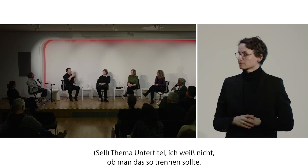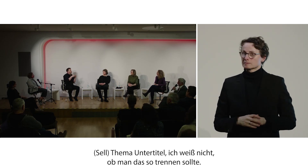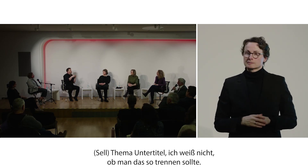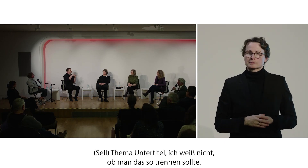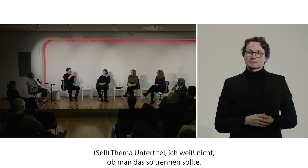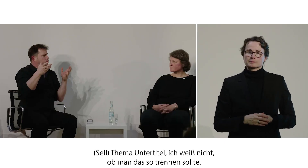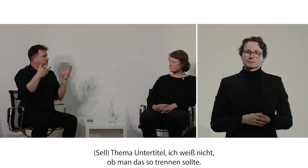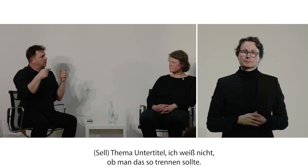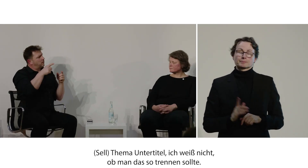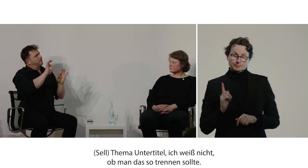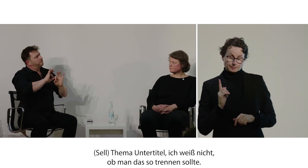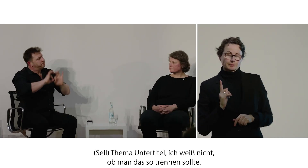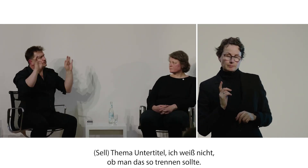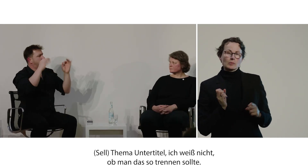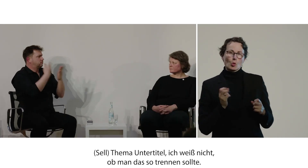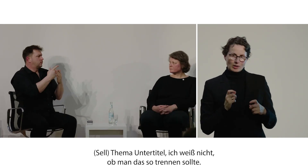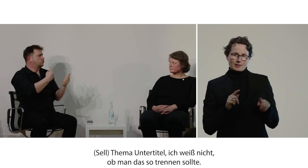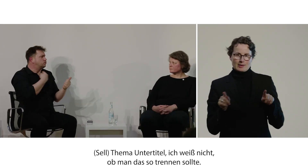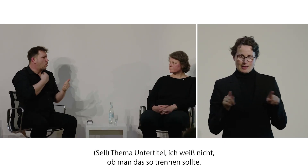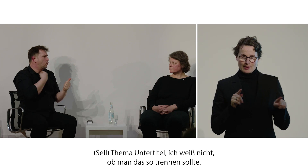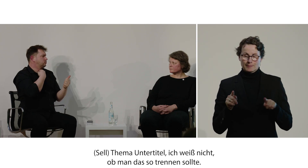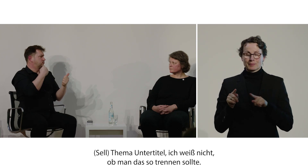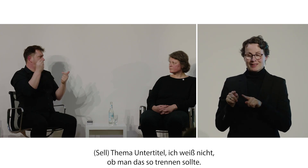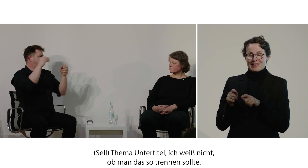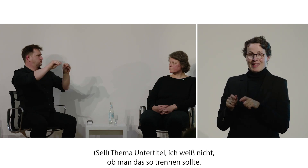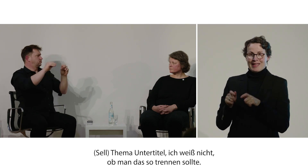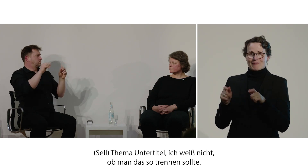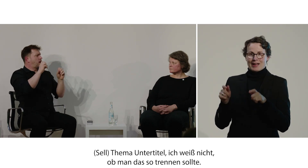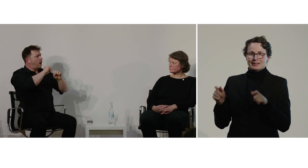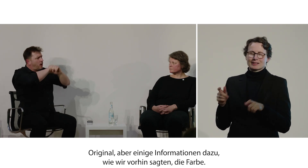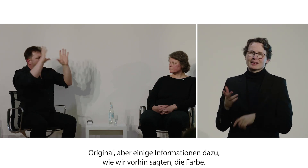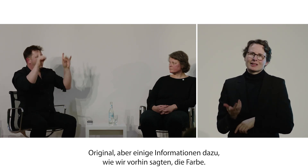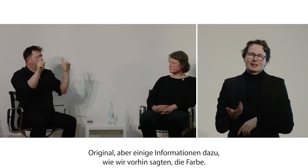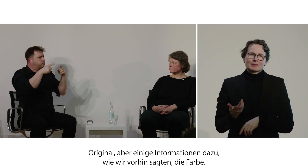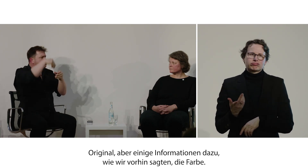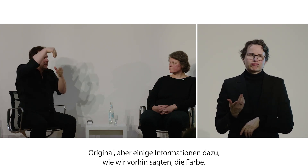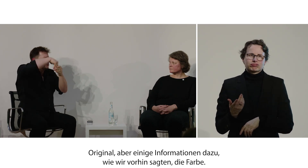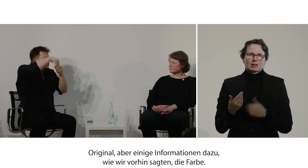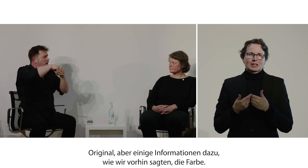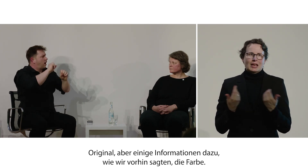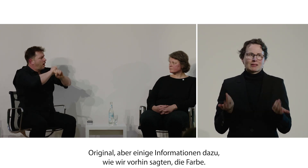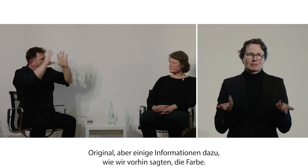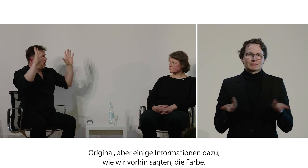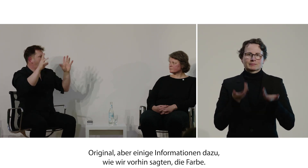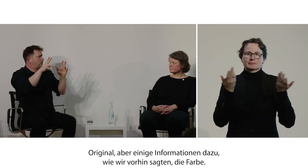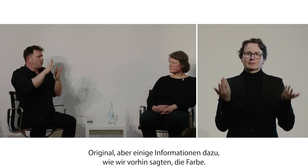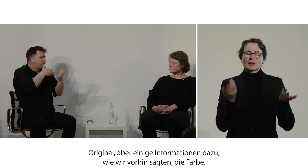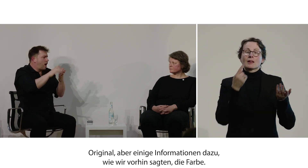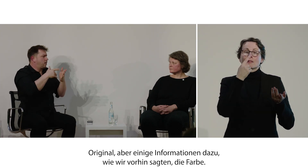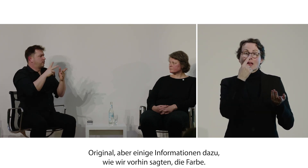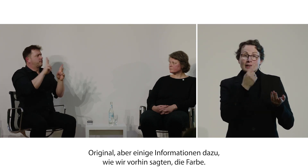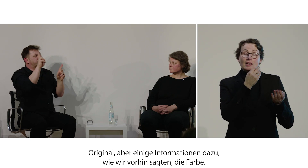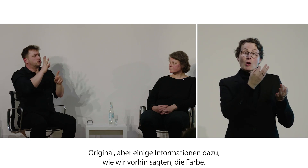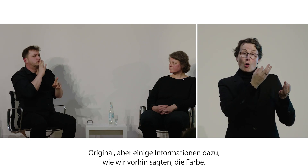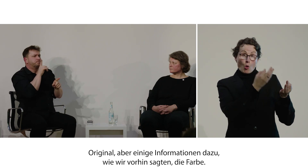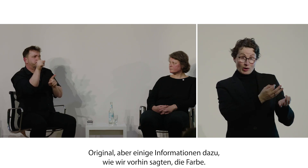Zu dem Thema Untertitel, die erweiterten Untertitel, ich weiß nicht, ob man das so trennen sollte. Einfach original, aber dann einige